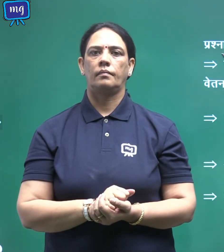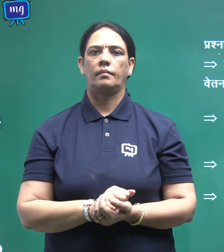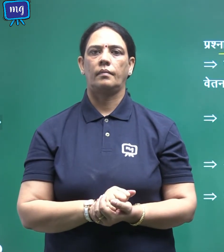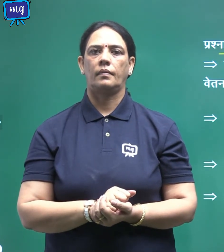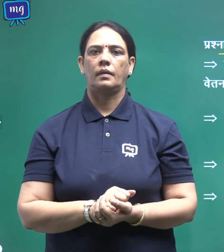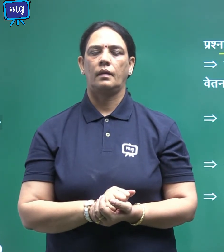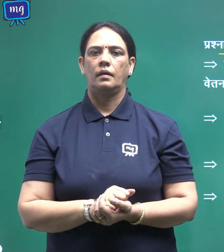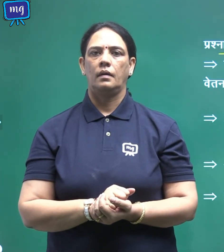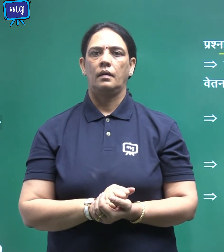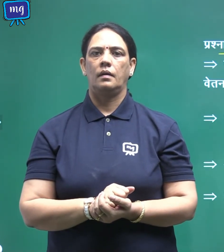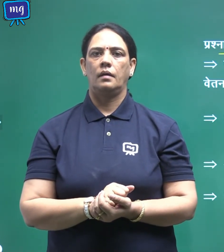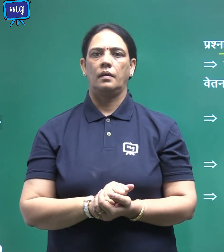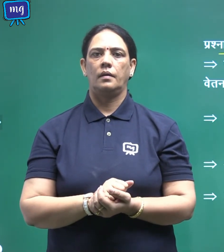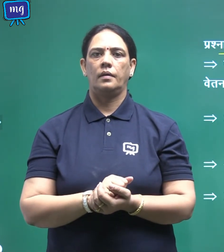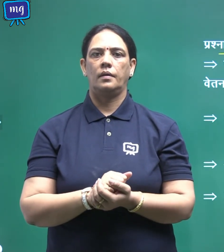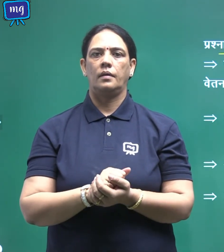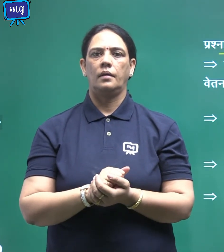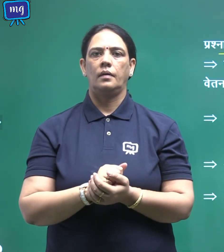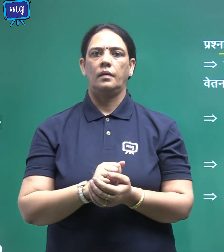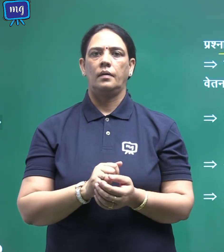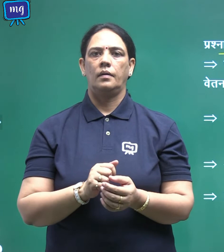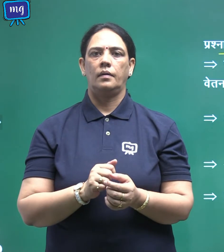प्रश्न अनुसार